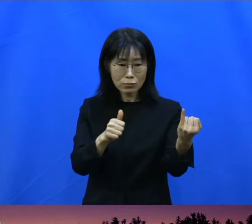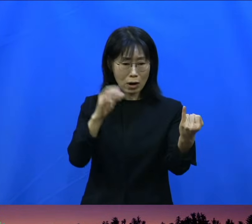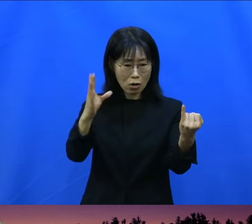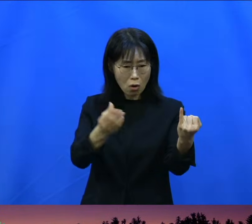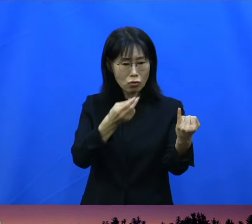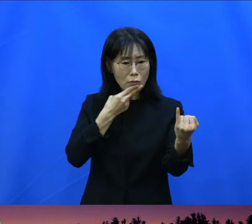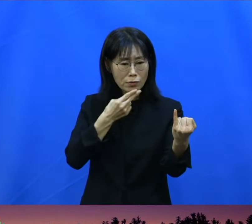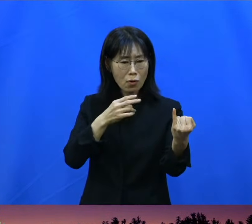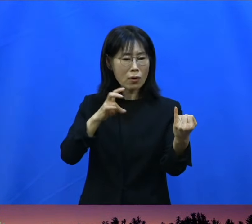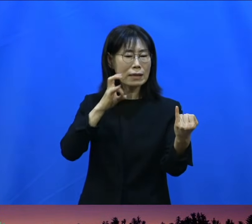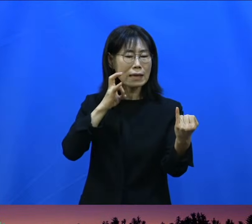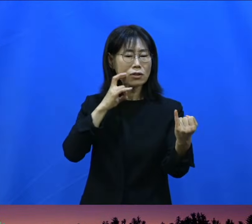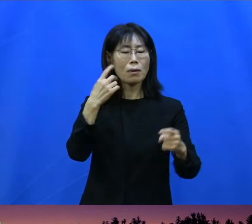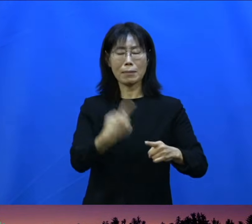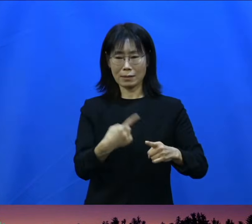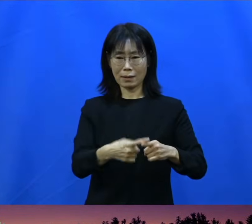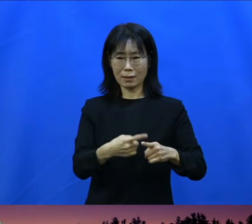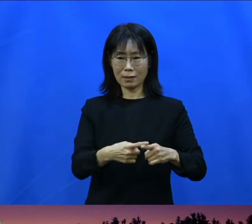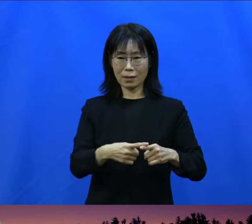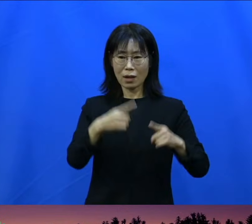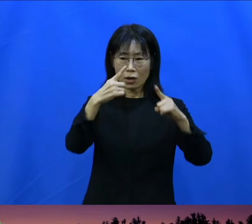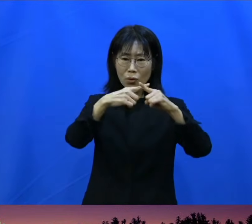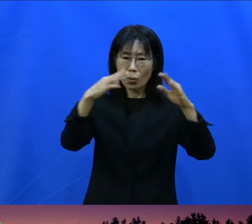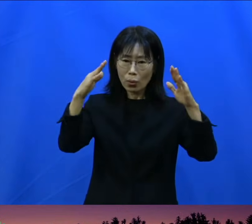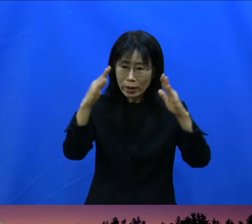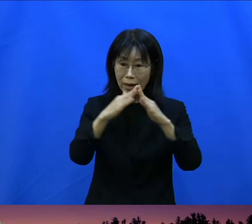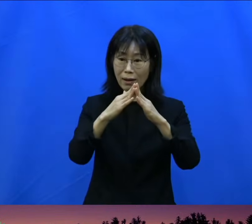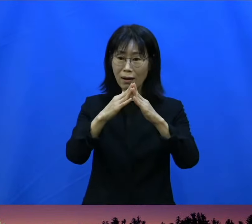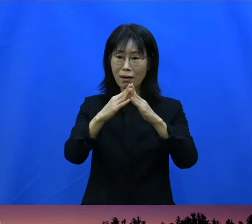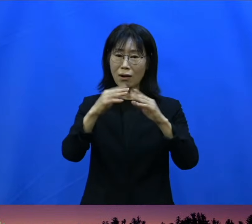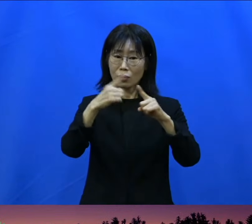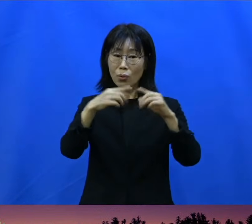교회가 거룩을 잃어버리면 교회가 장녀가 되는 거예요.